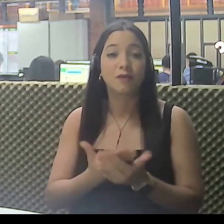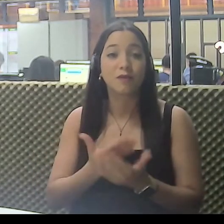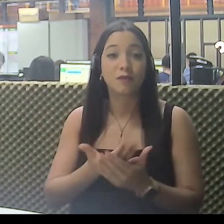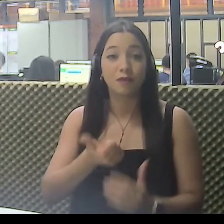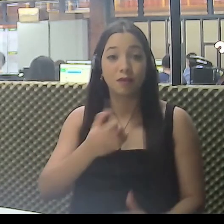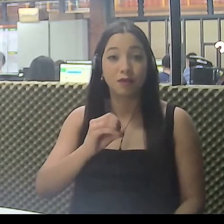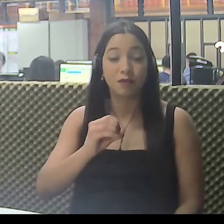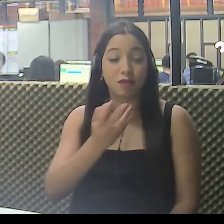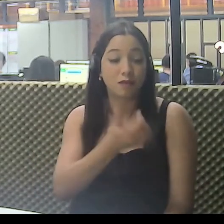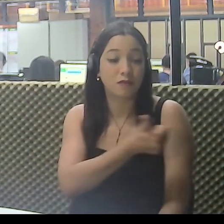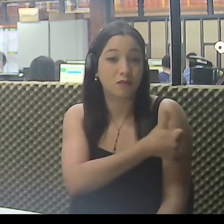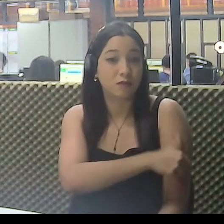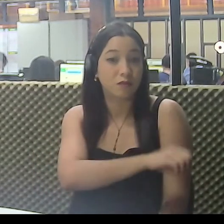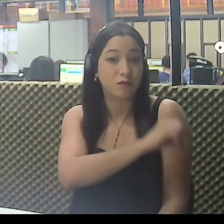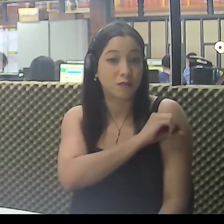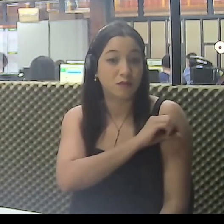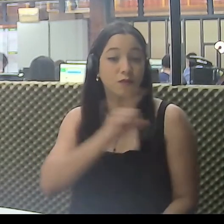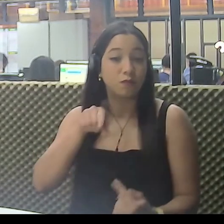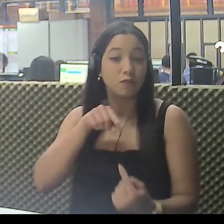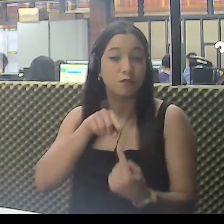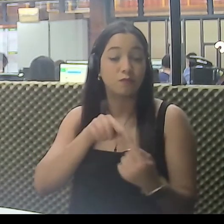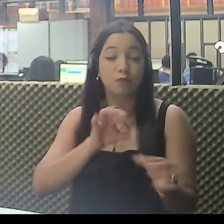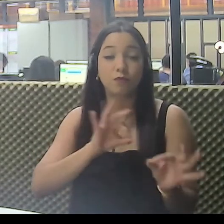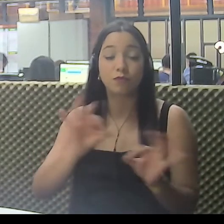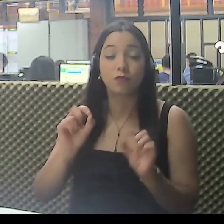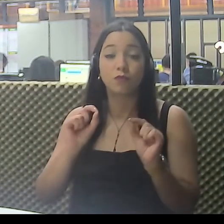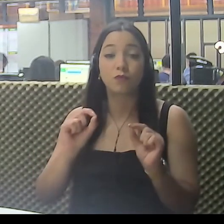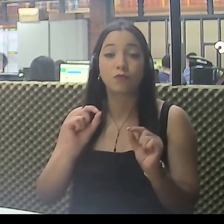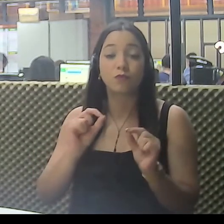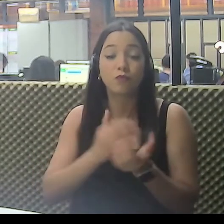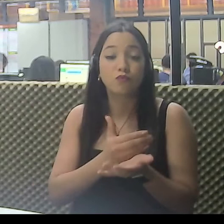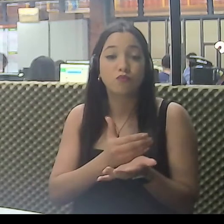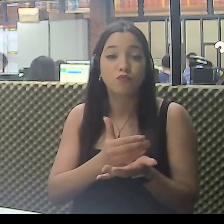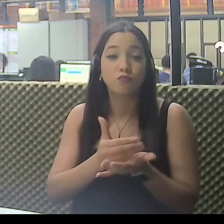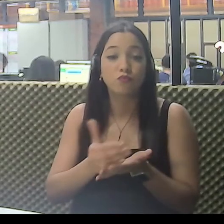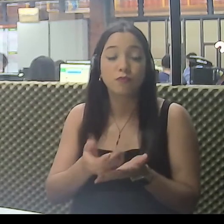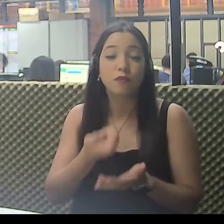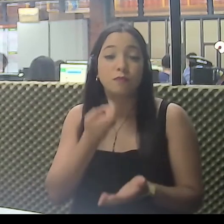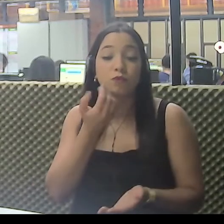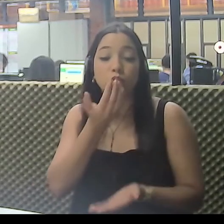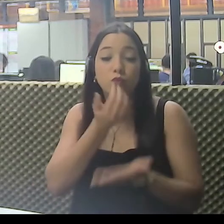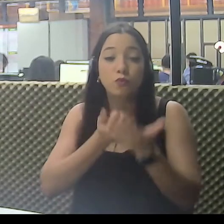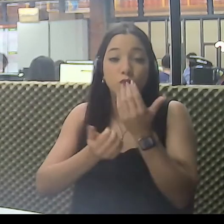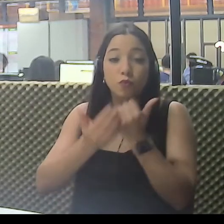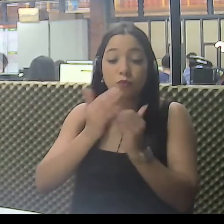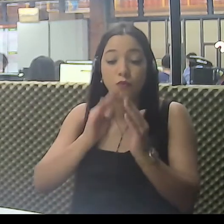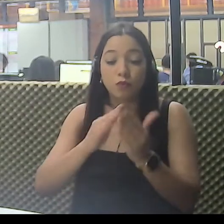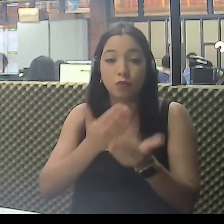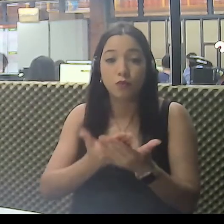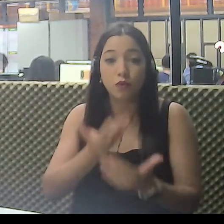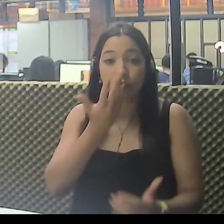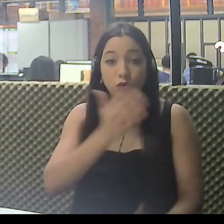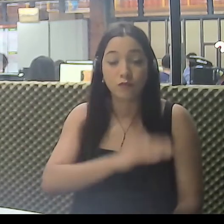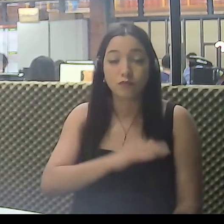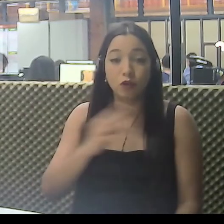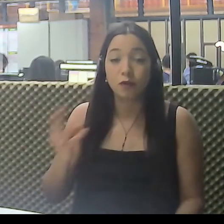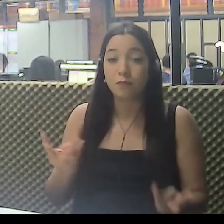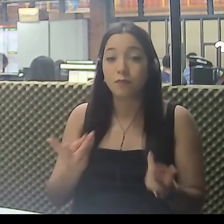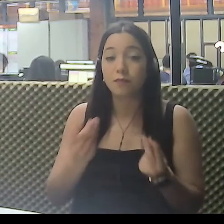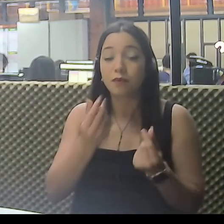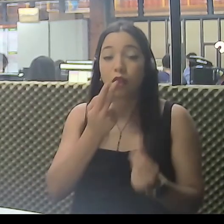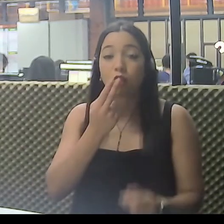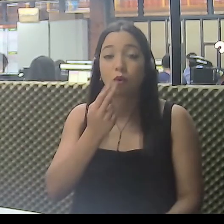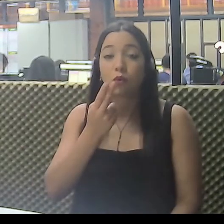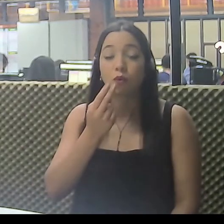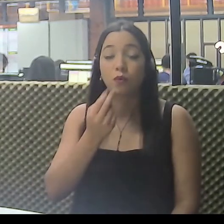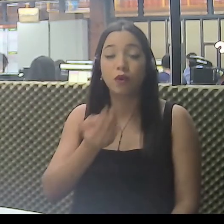ensino fundamental. E o objetivo desse projeto é introduzir o pescado na alimentação escolar e melhorar a qualidade